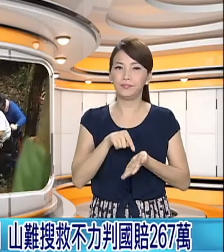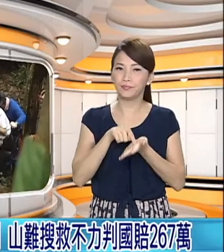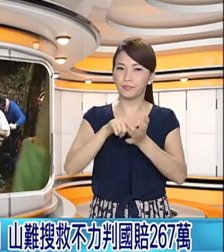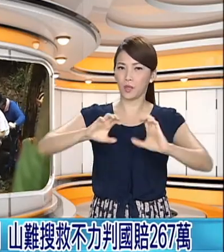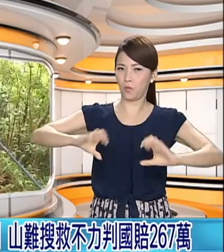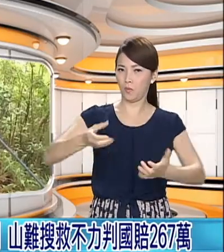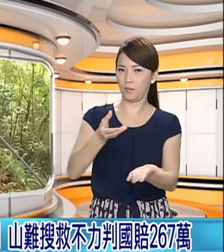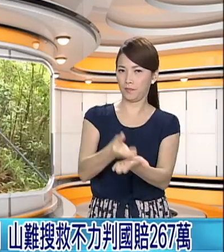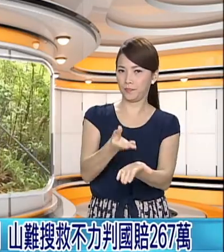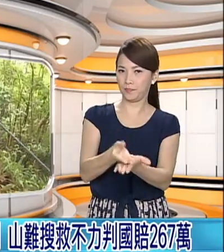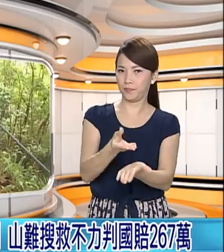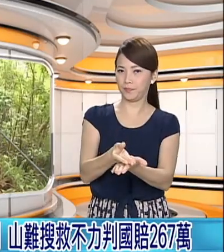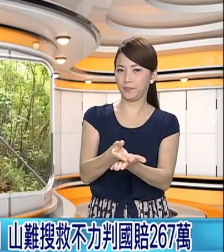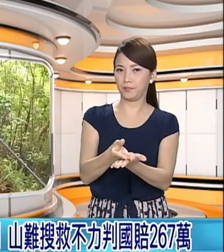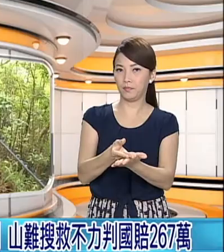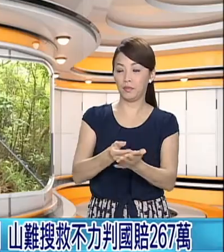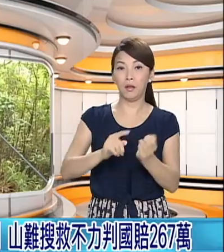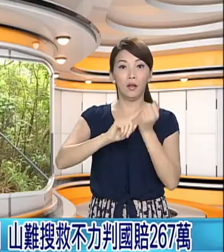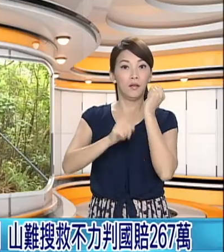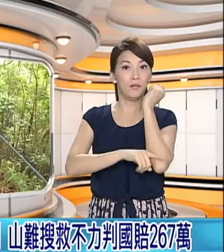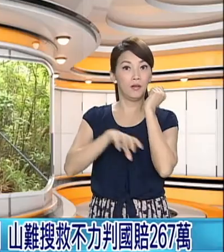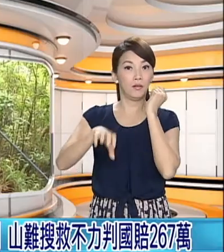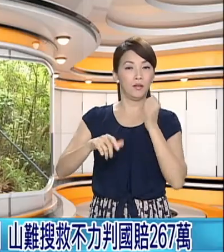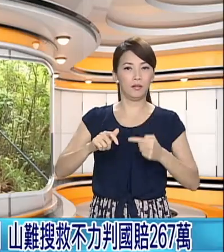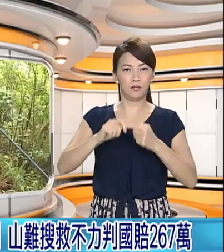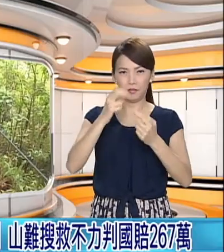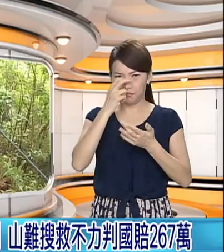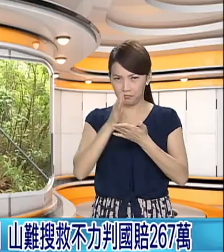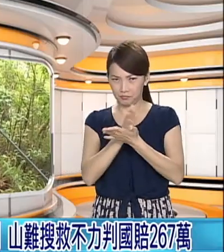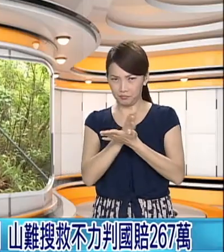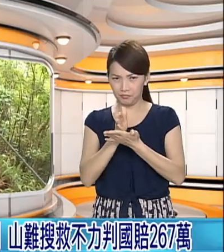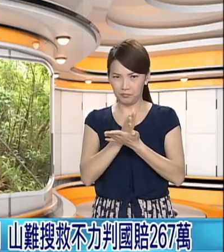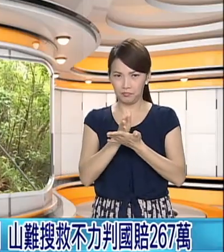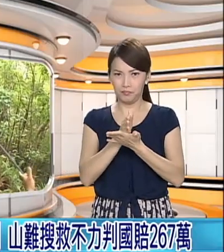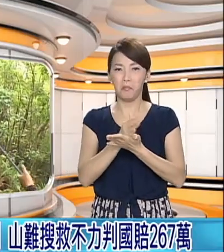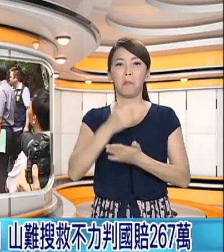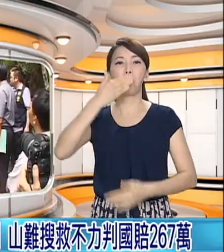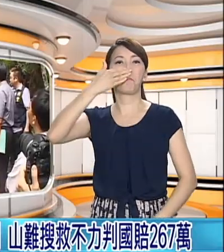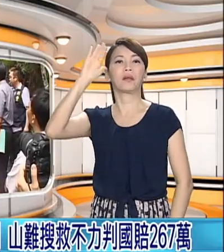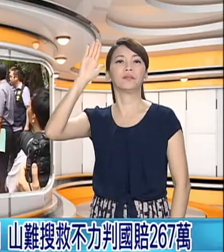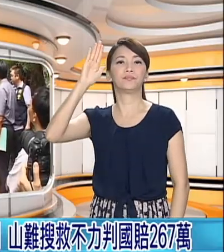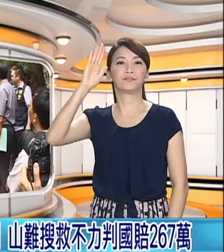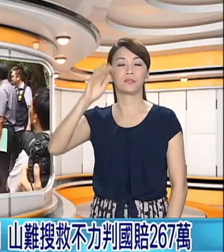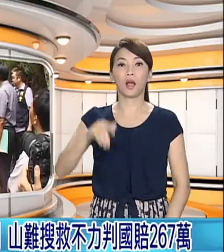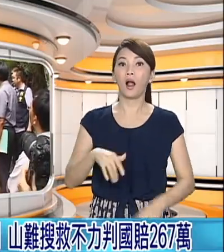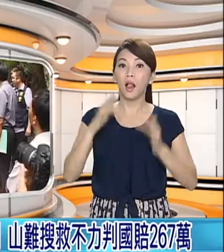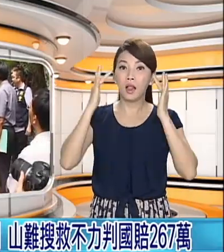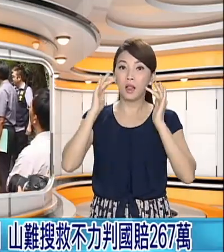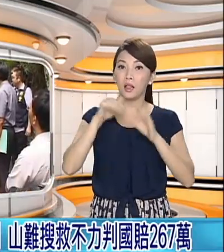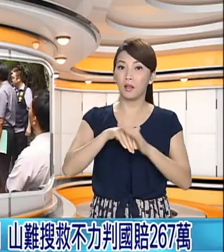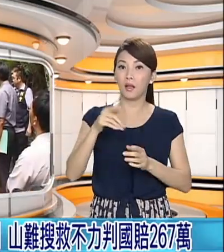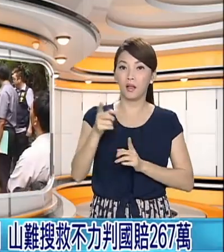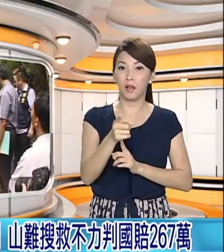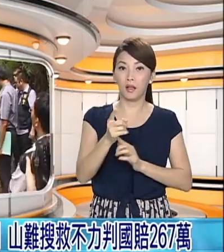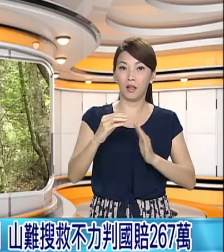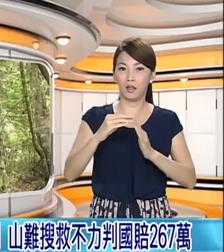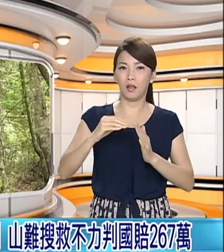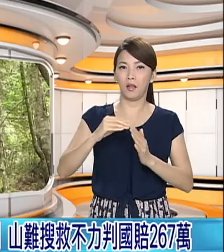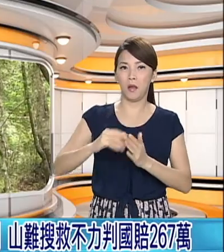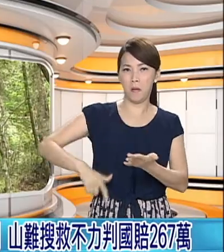审胜诉，南投消防局得要赔偿将近267万元。而面对判